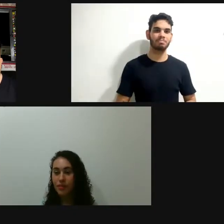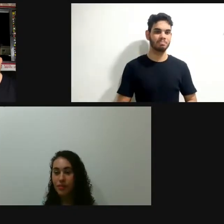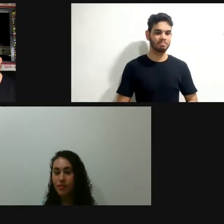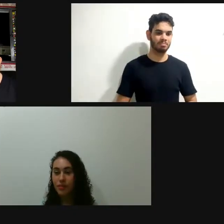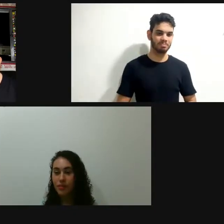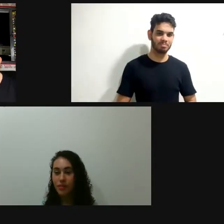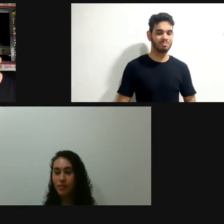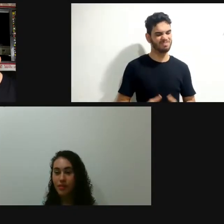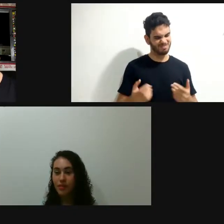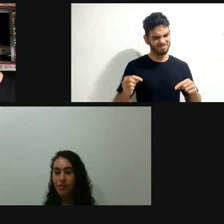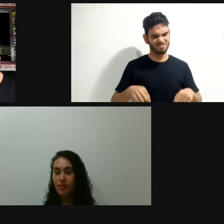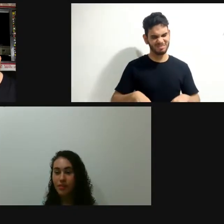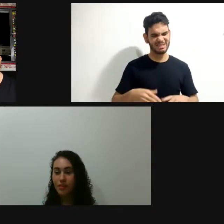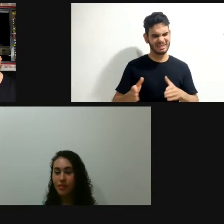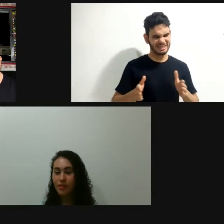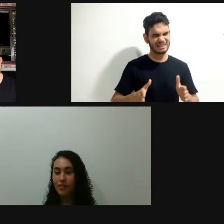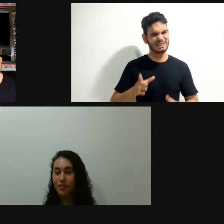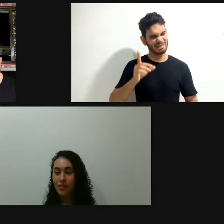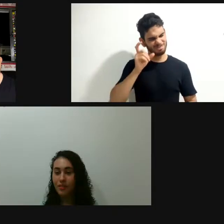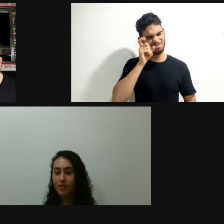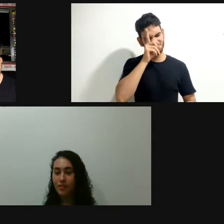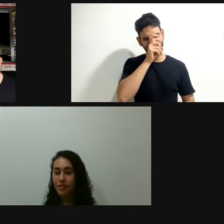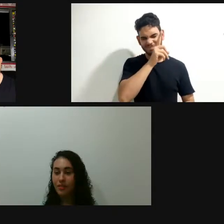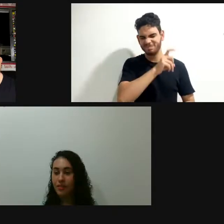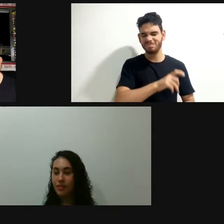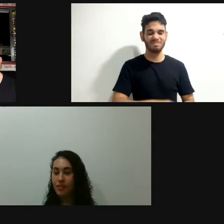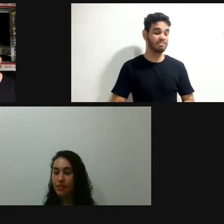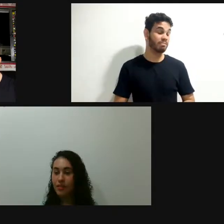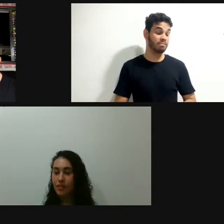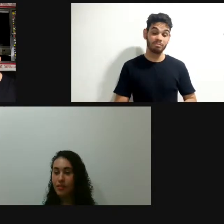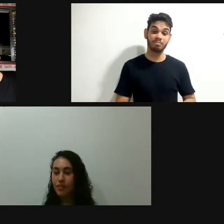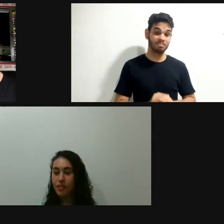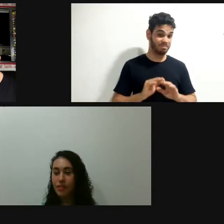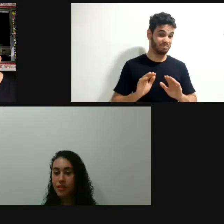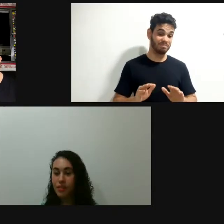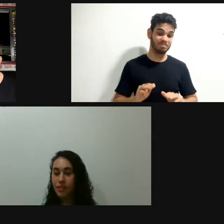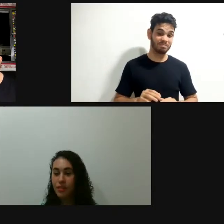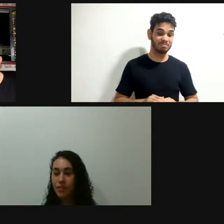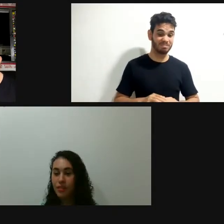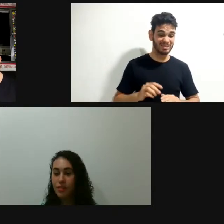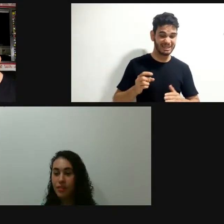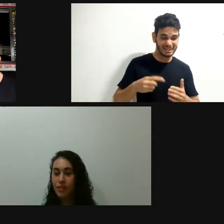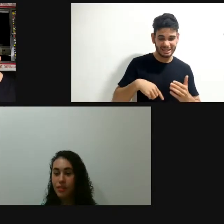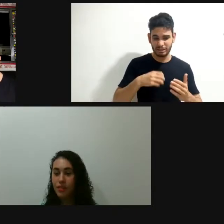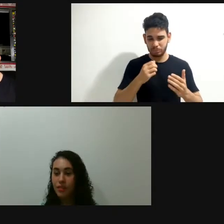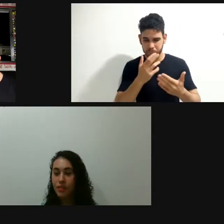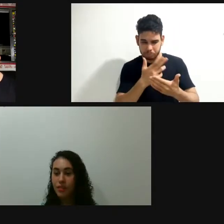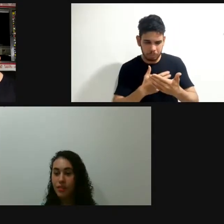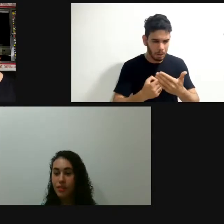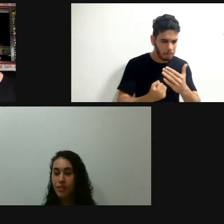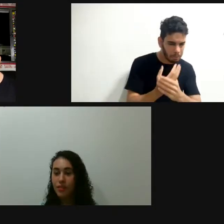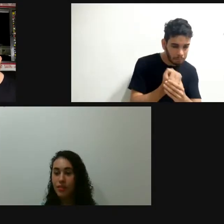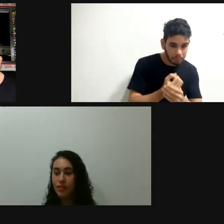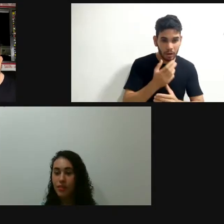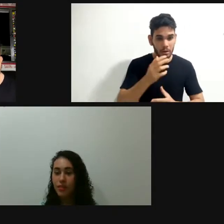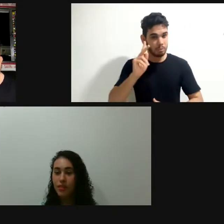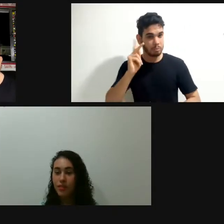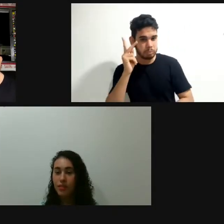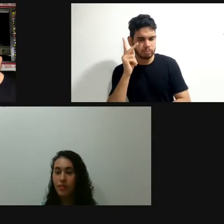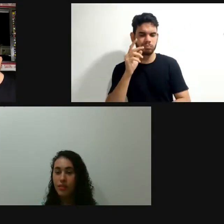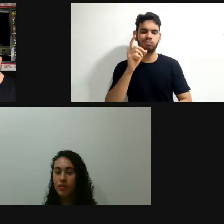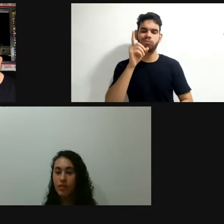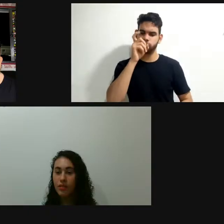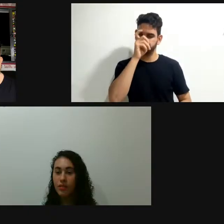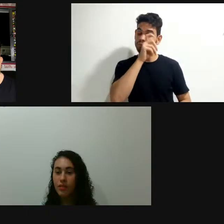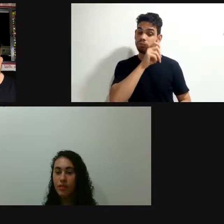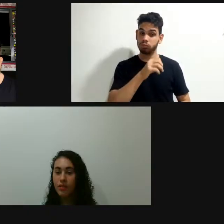está difícil. Vocês que estão assistindo, vocês sabem que o negócio está difícil de conteúdo bom, de leitura bom. Então, vou dar uma atenção aqui no